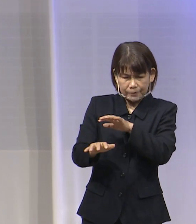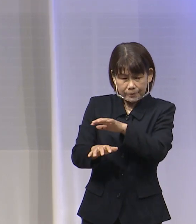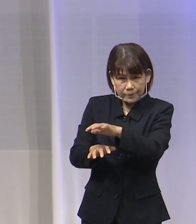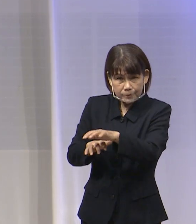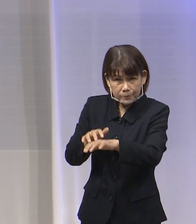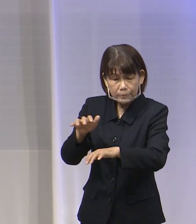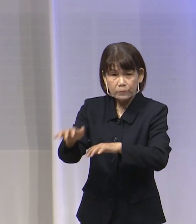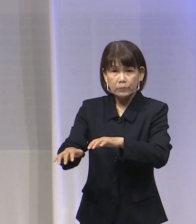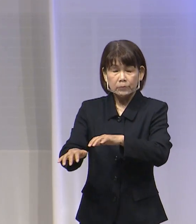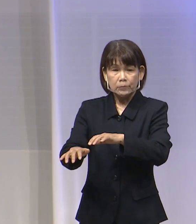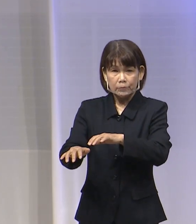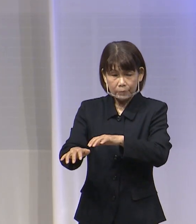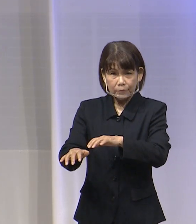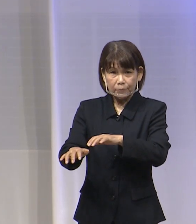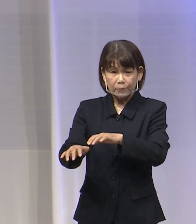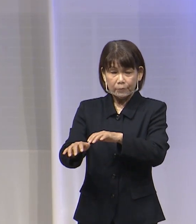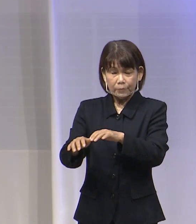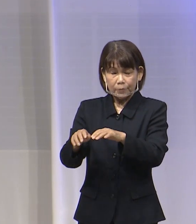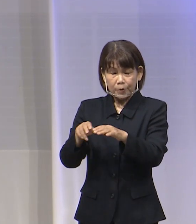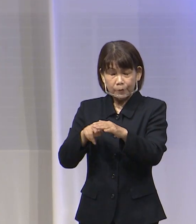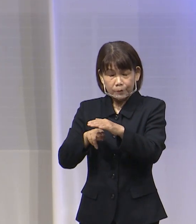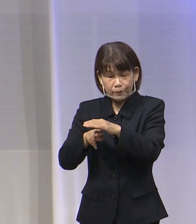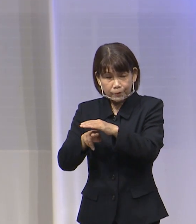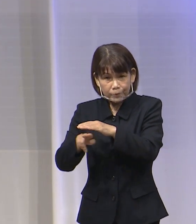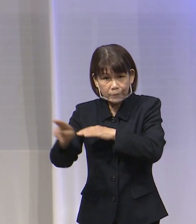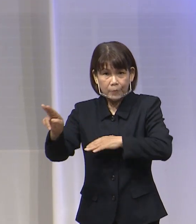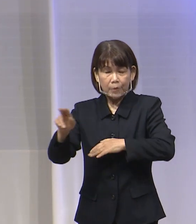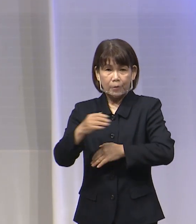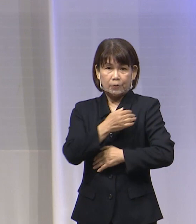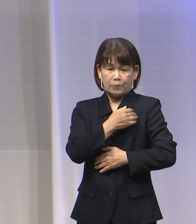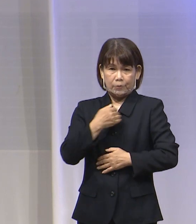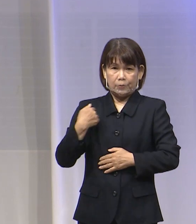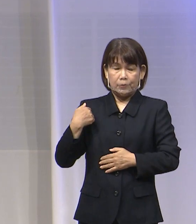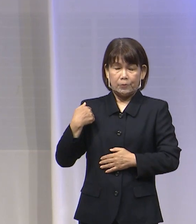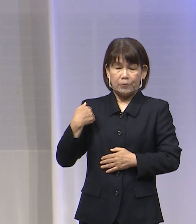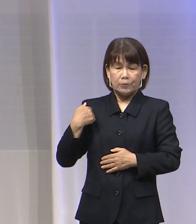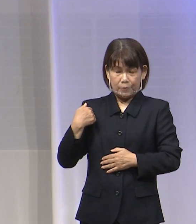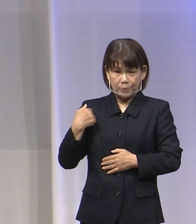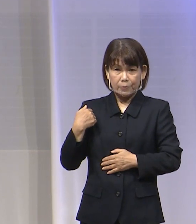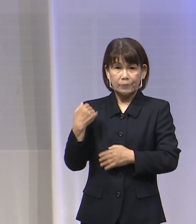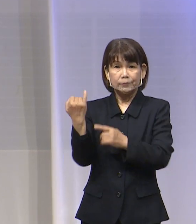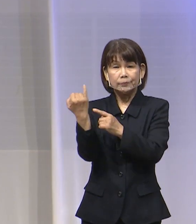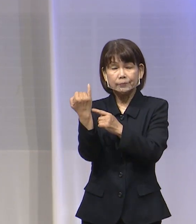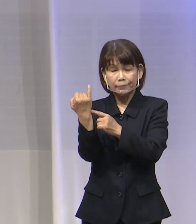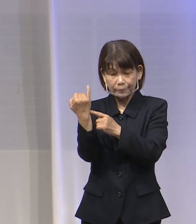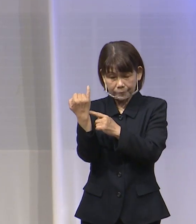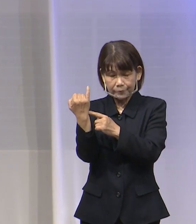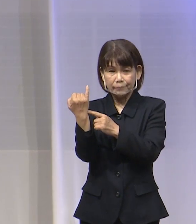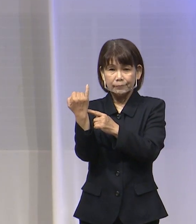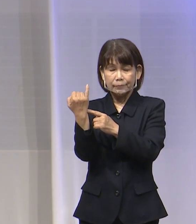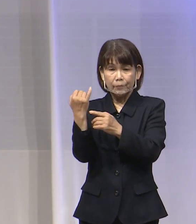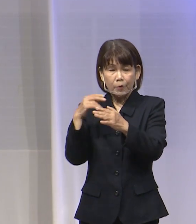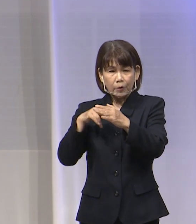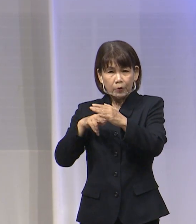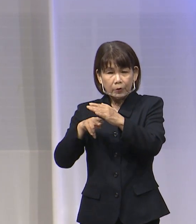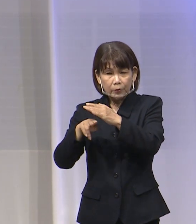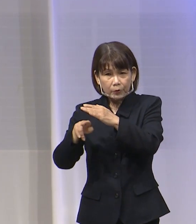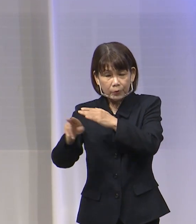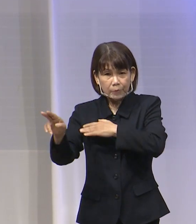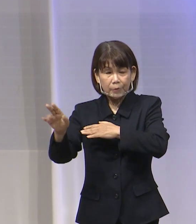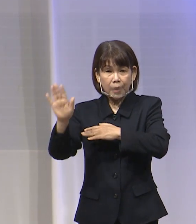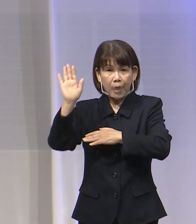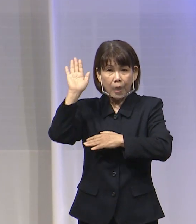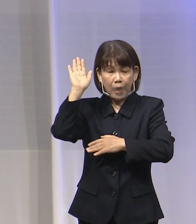そして受けていることができましたそしてsr 節子さん彼女が抜け出た後に